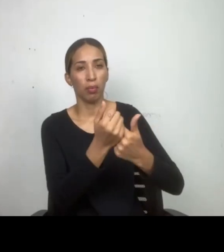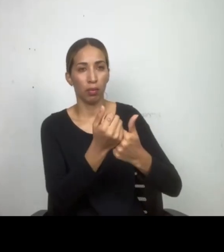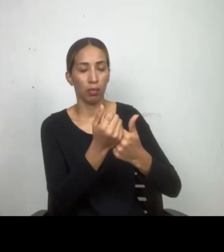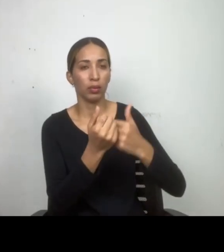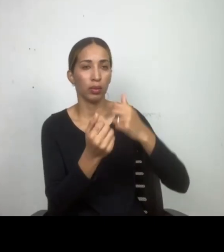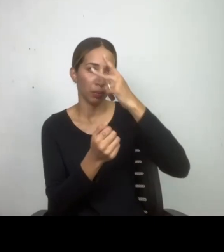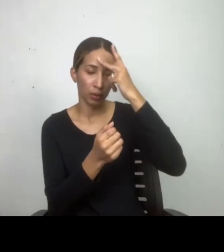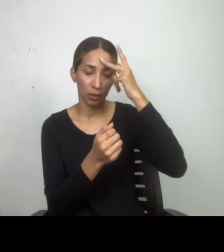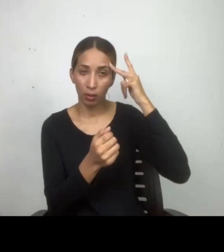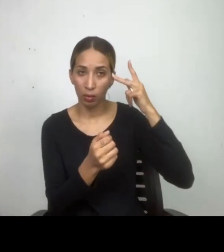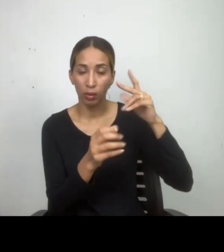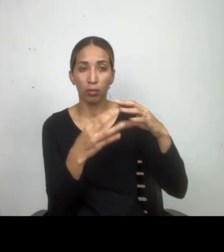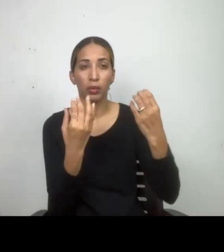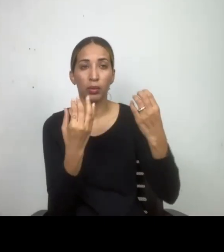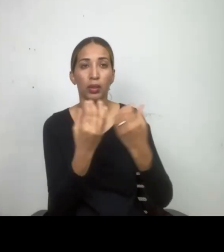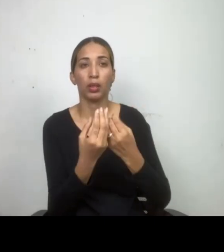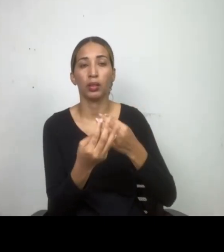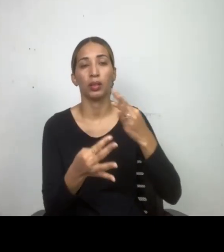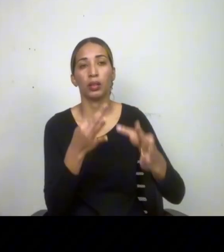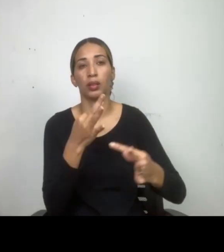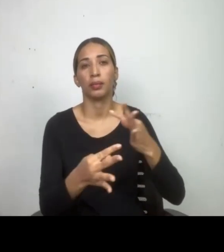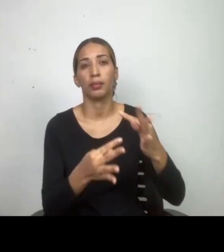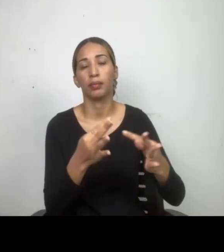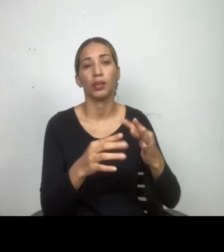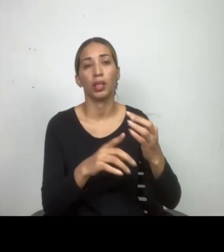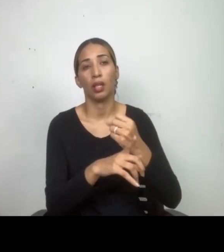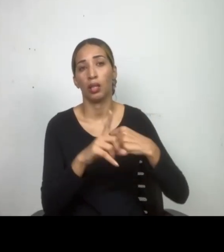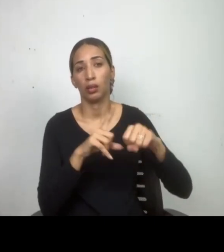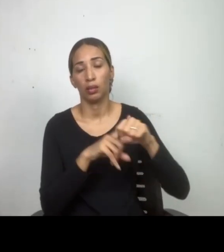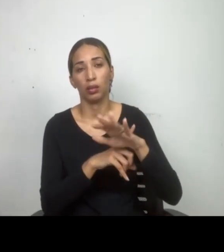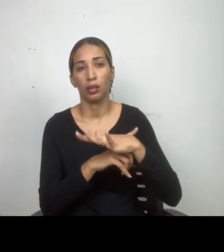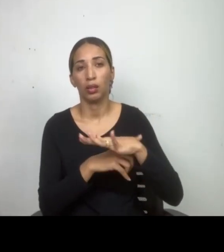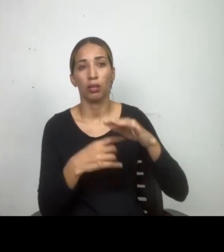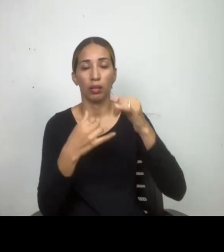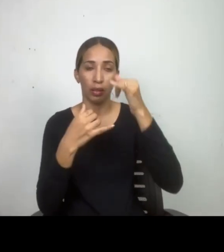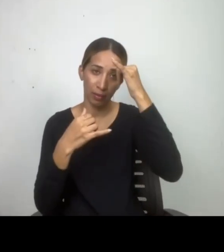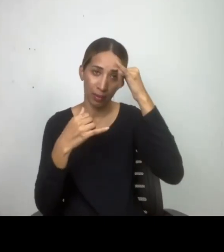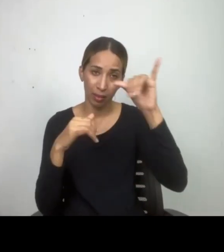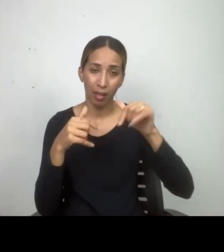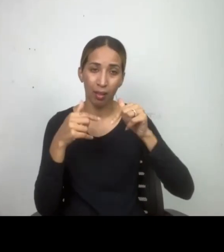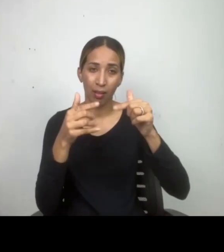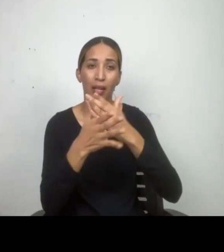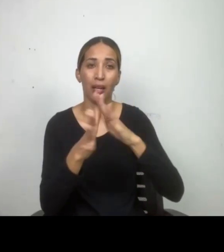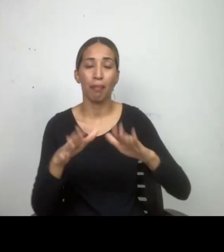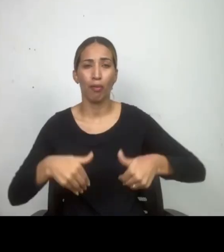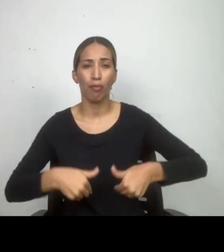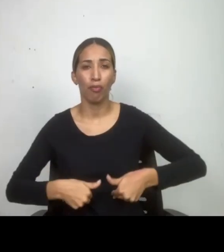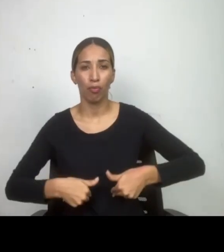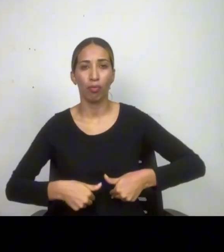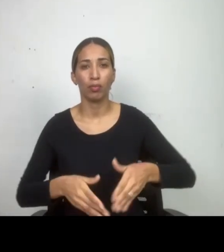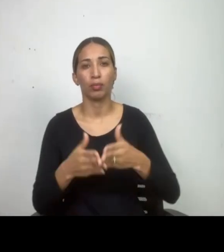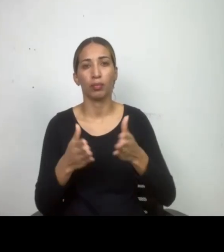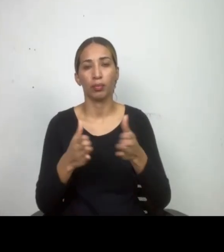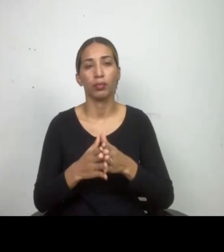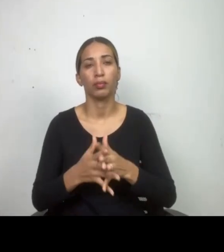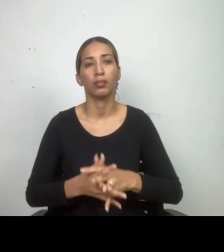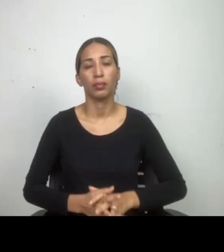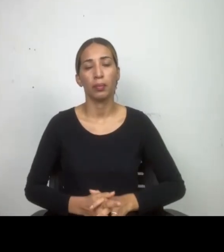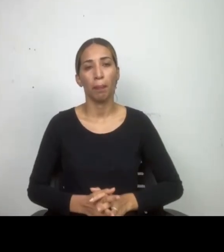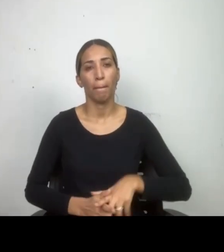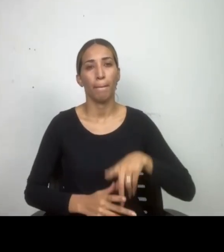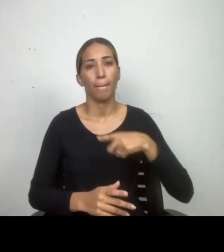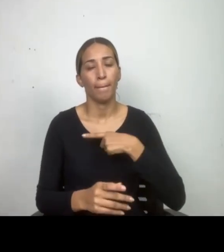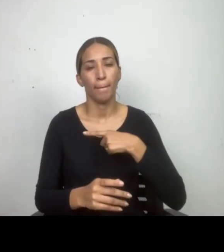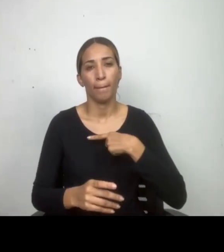Desenvolvimento, Assistência Social e Combate à Fome. Essa medida, ela tinha como finalidade, ela fortaleceria as